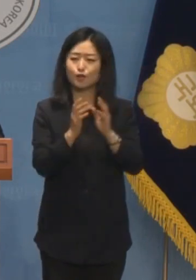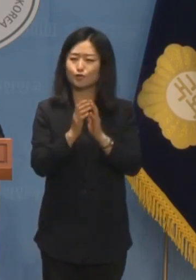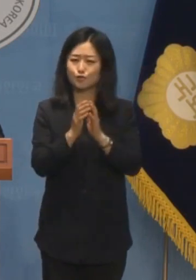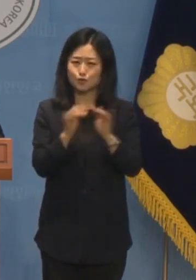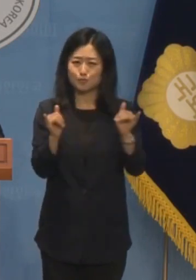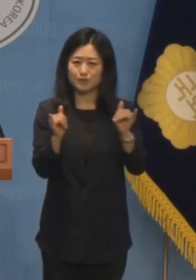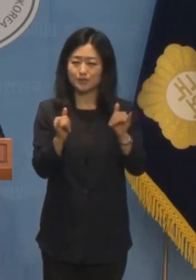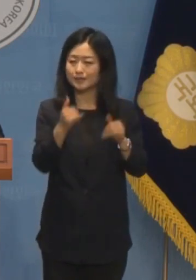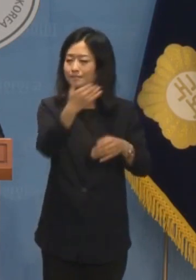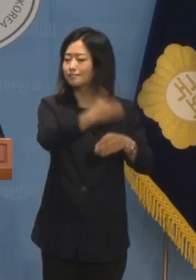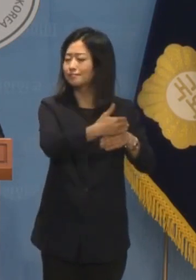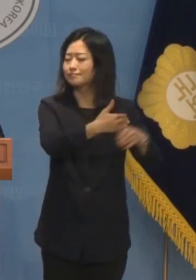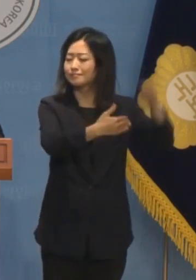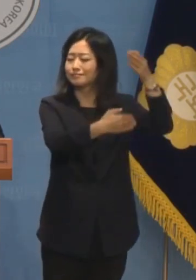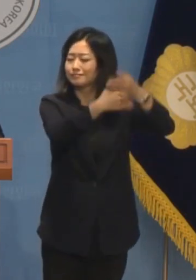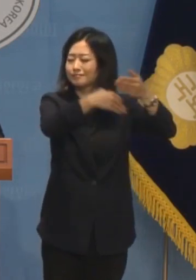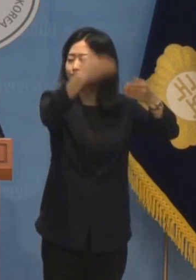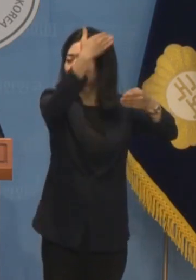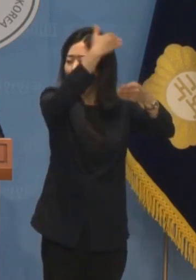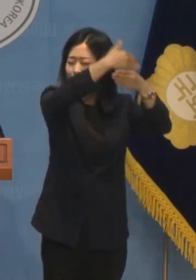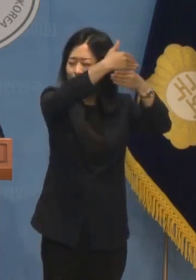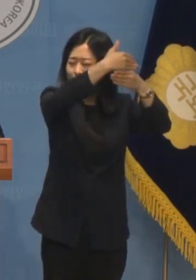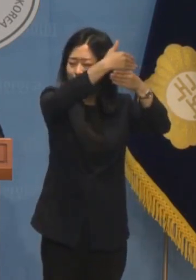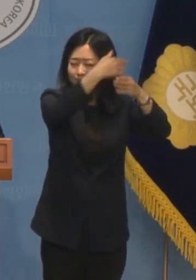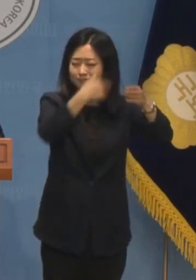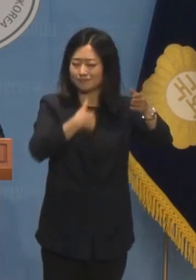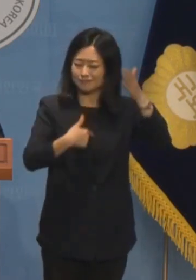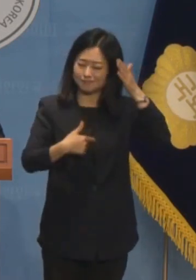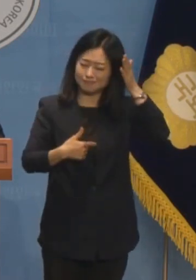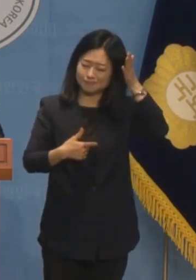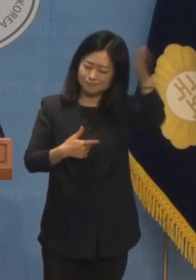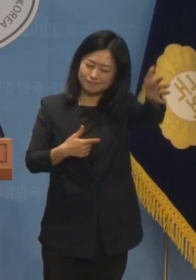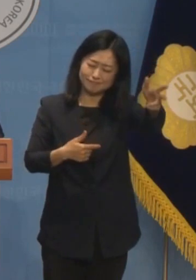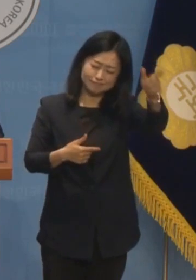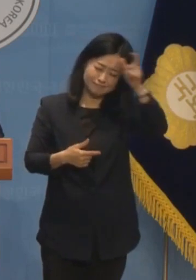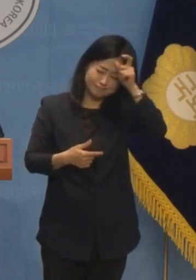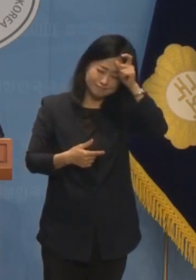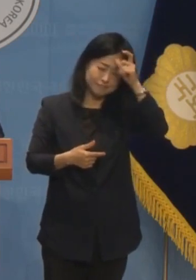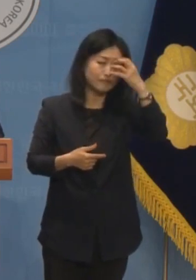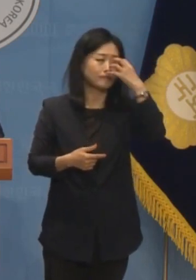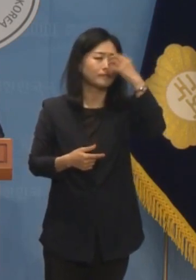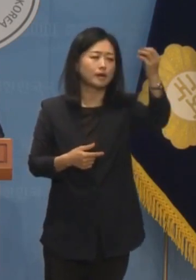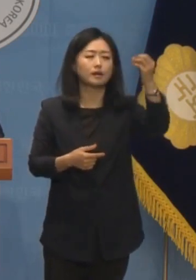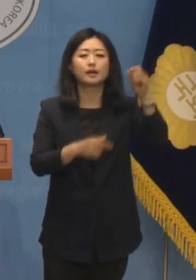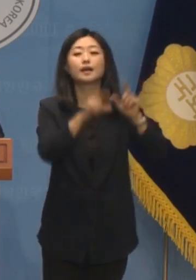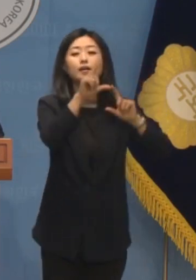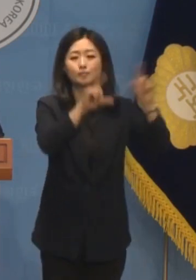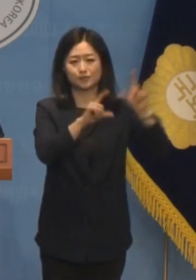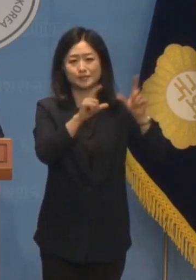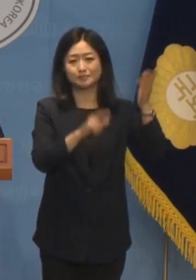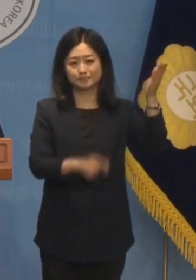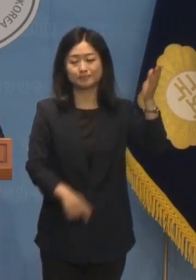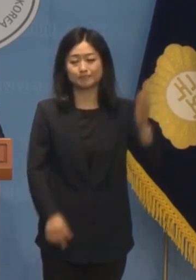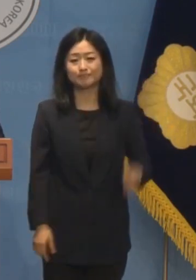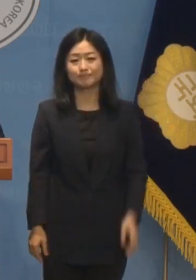국민과는 담을 쌓고 오직 자신의 갈 길을 가겠다는 오만과 독선의